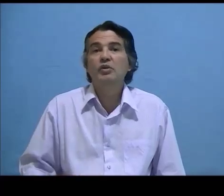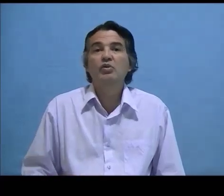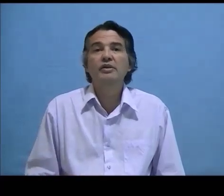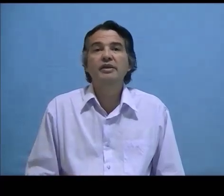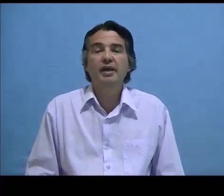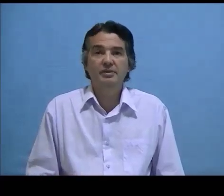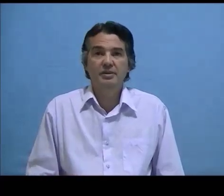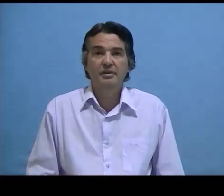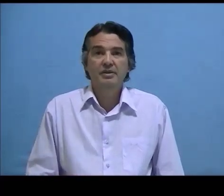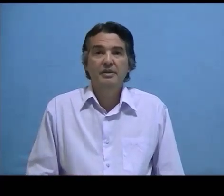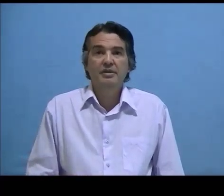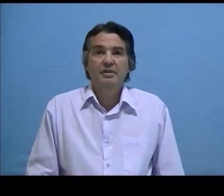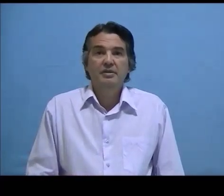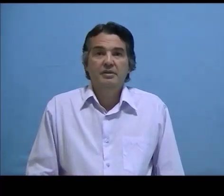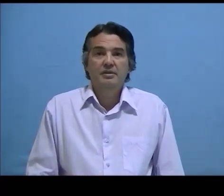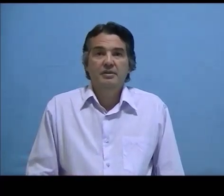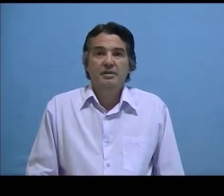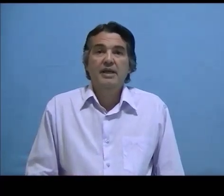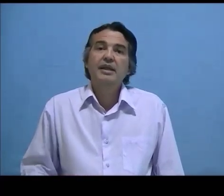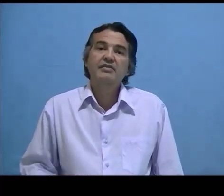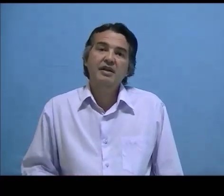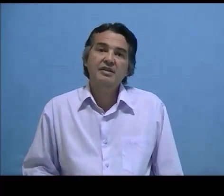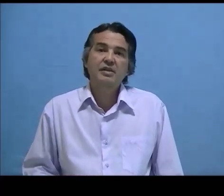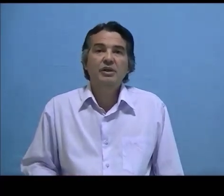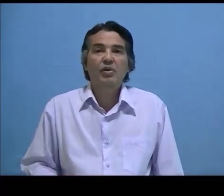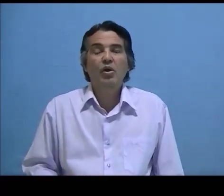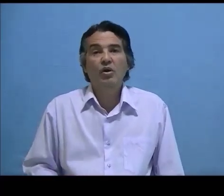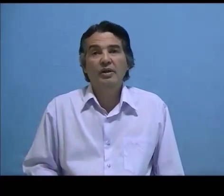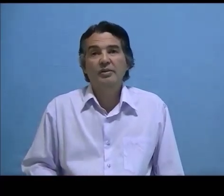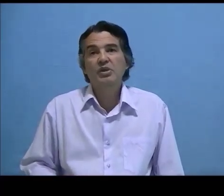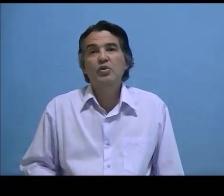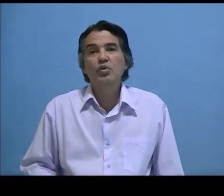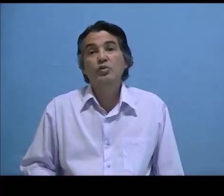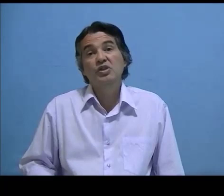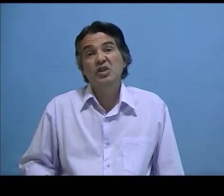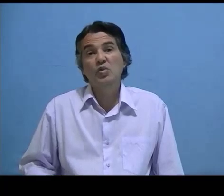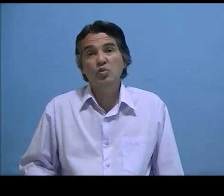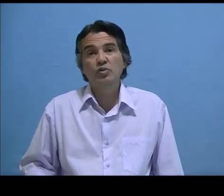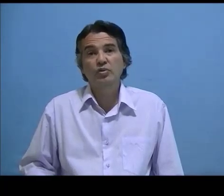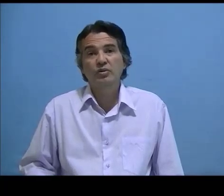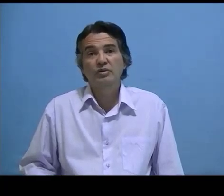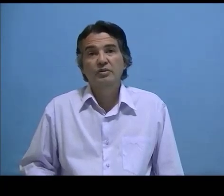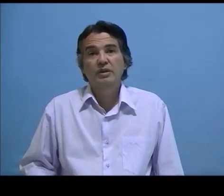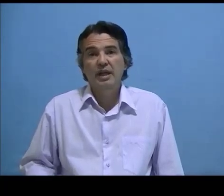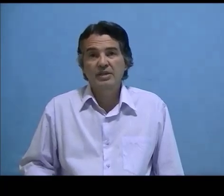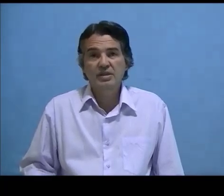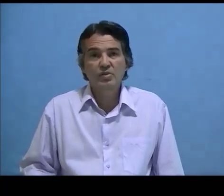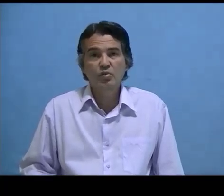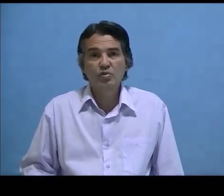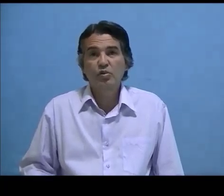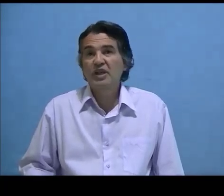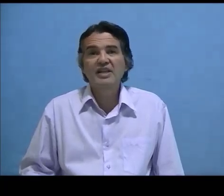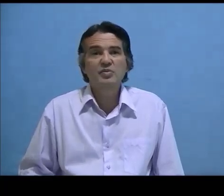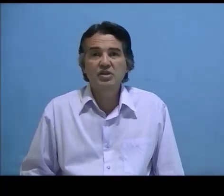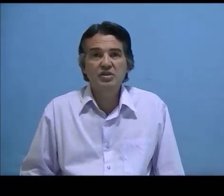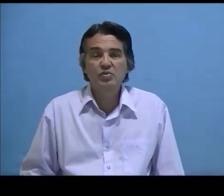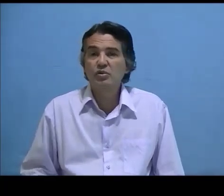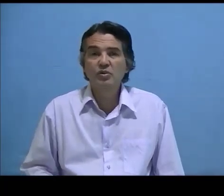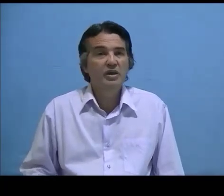número ordinal. A derivação da hora, minuto e segundo, este segundo ou décimo de segundo,